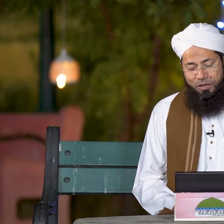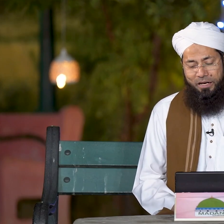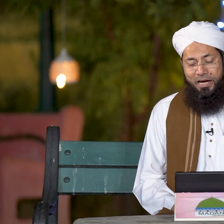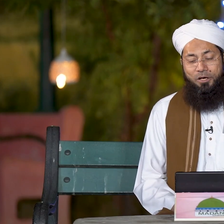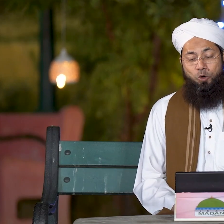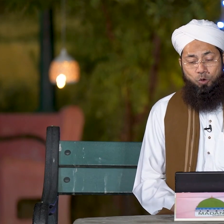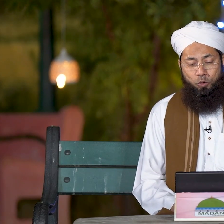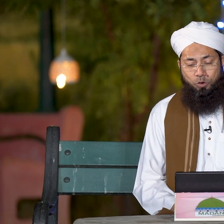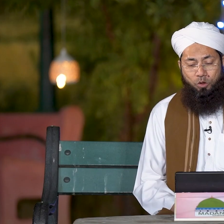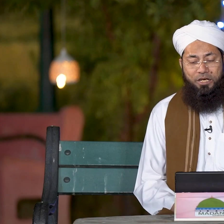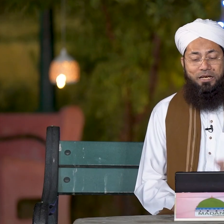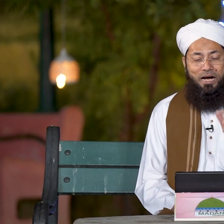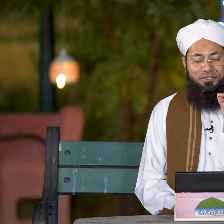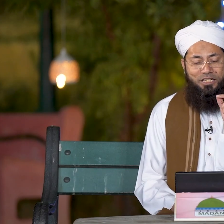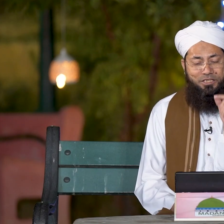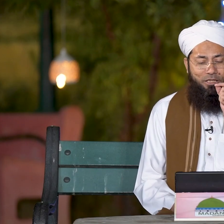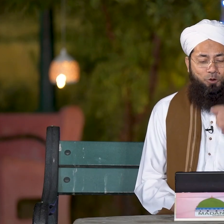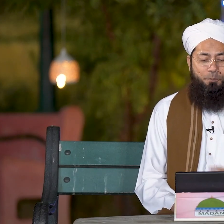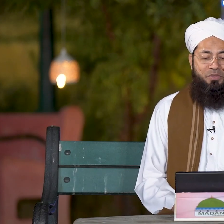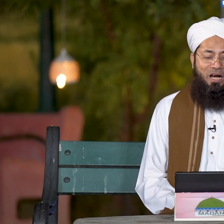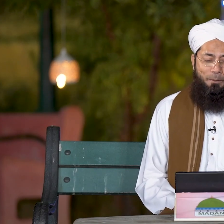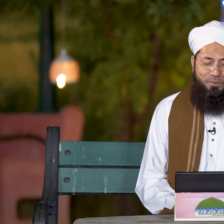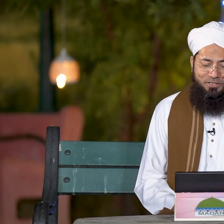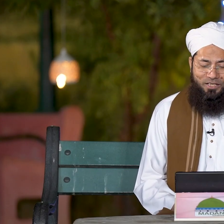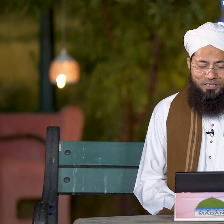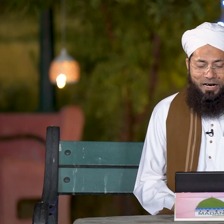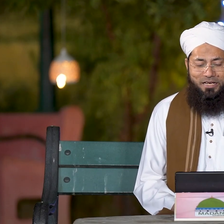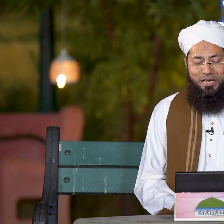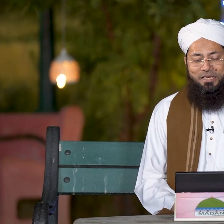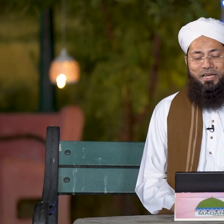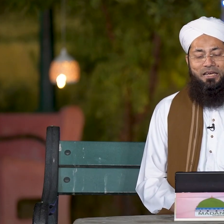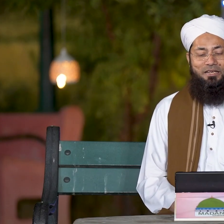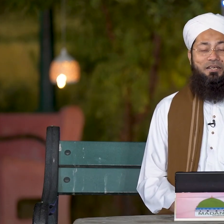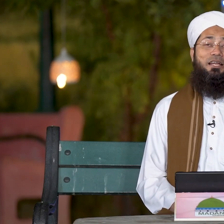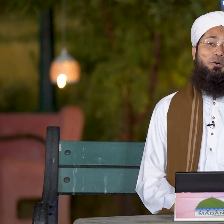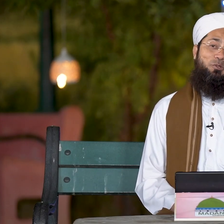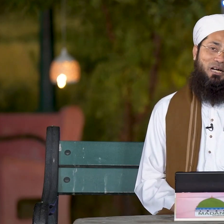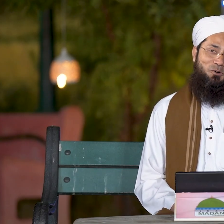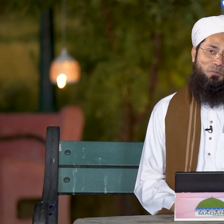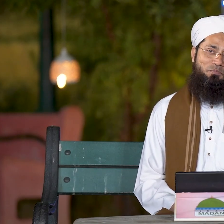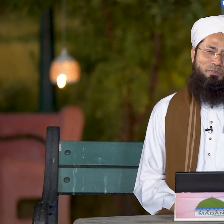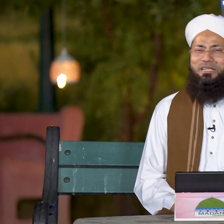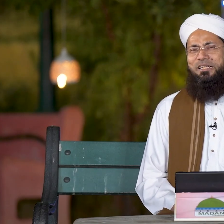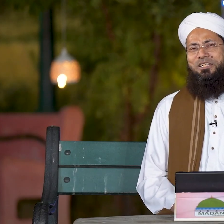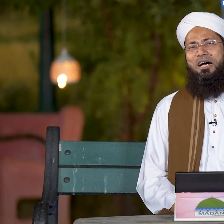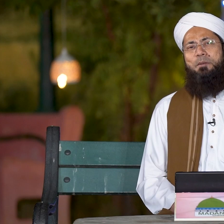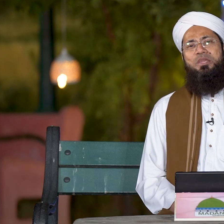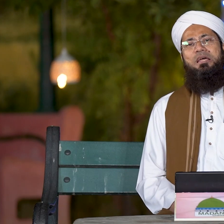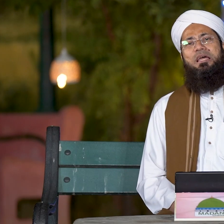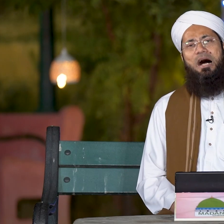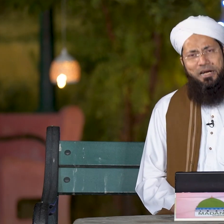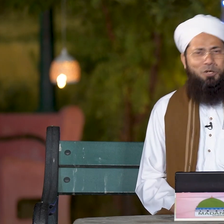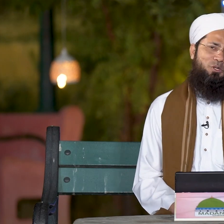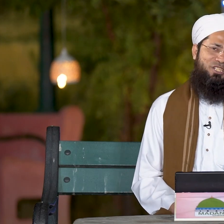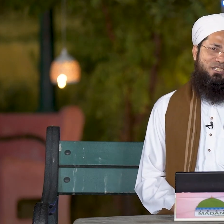مرتبہ فرمایا، قوموا الی سیدکم، اپنے سردار کے لیے کھڑے ہو جاؤ۔ پتہ یہ چلا